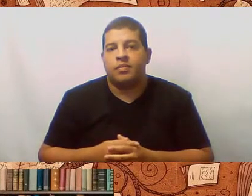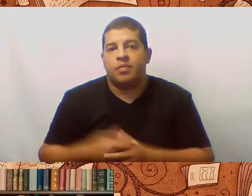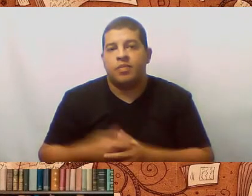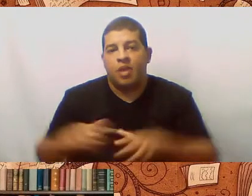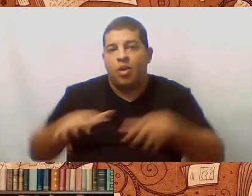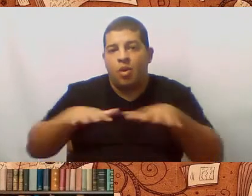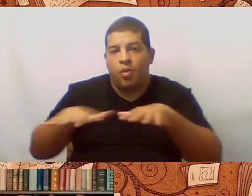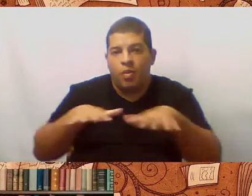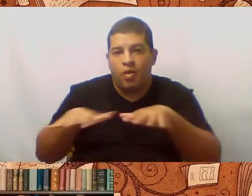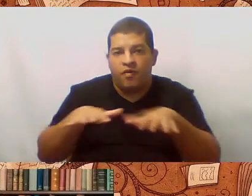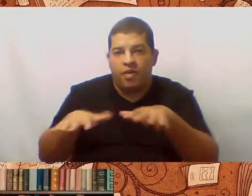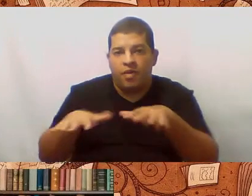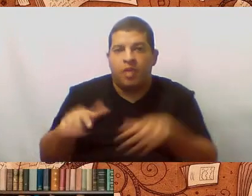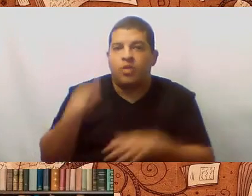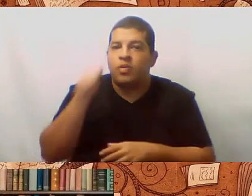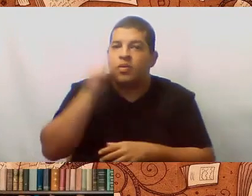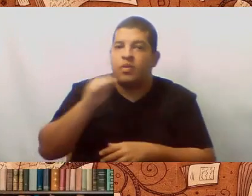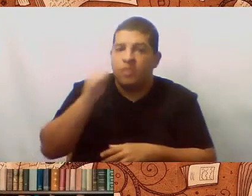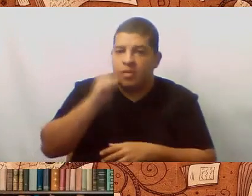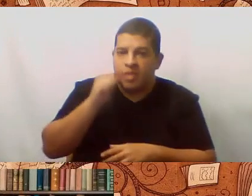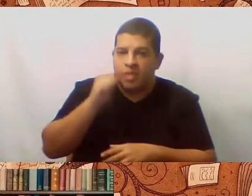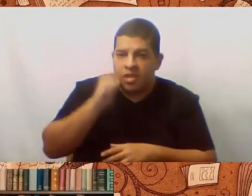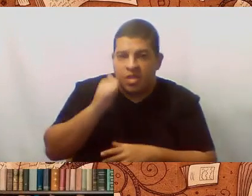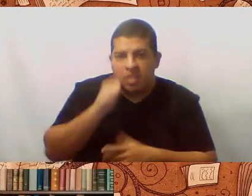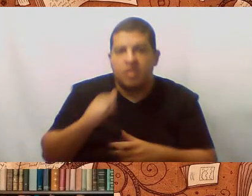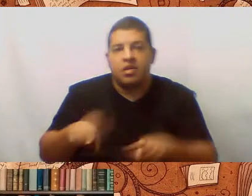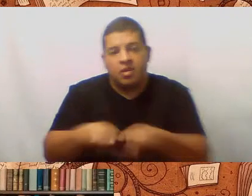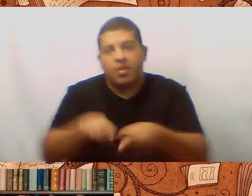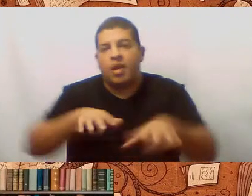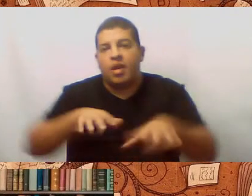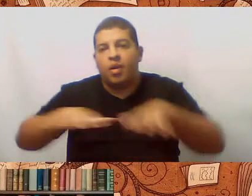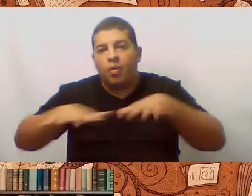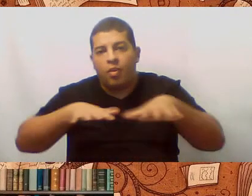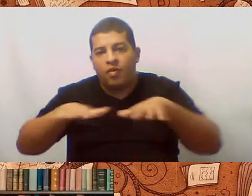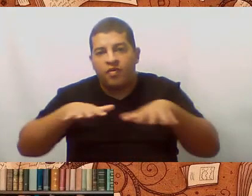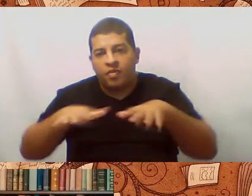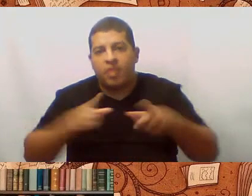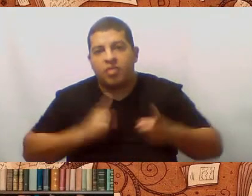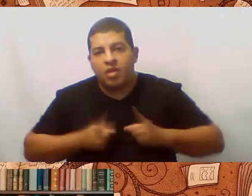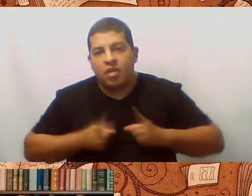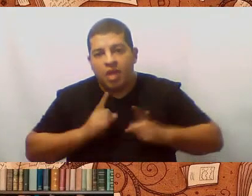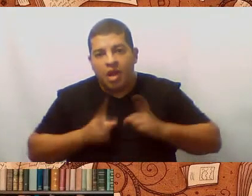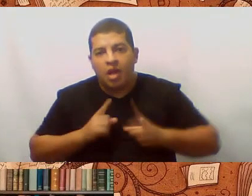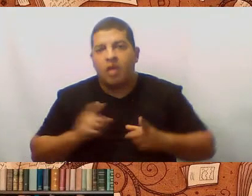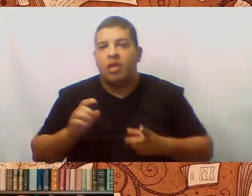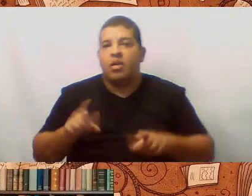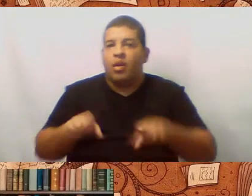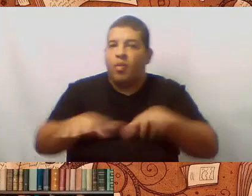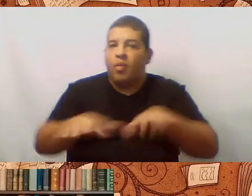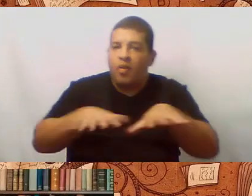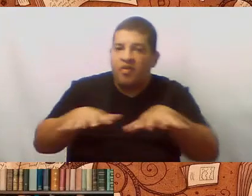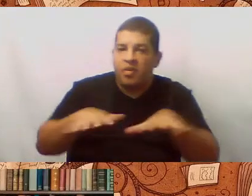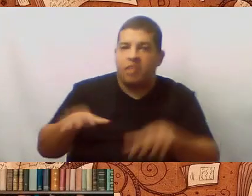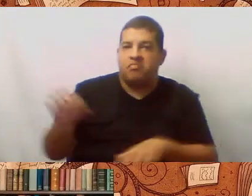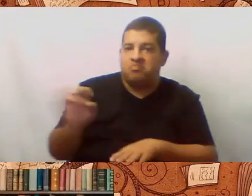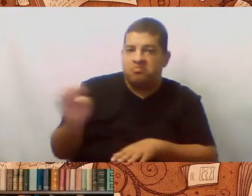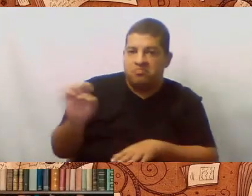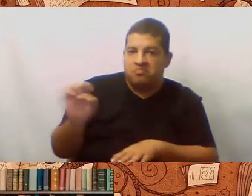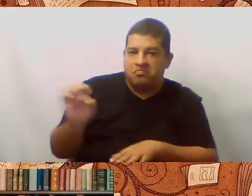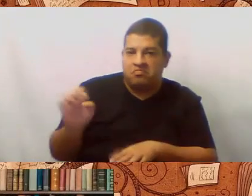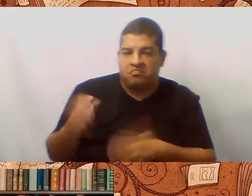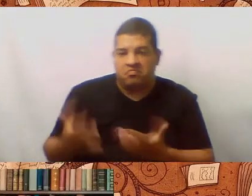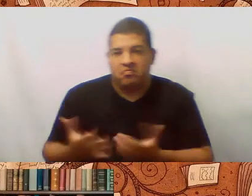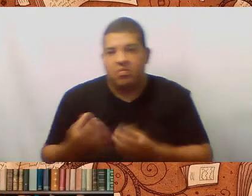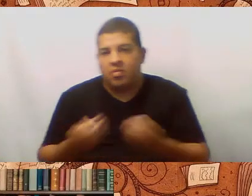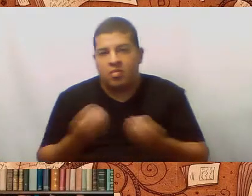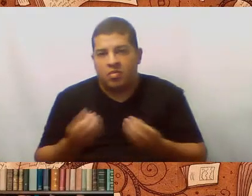feminista, como através do movimento gay, como através do movimento trans, né? Na medida em que a